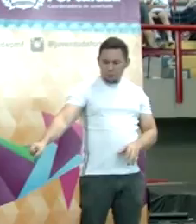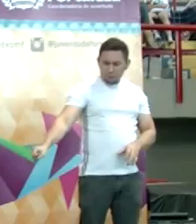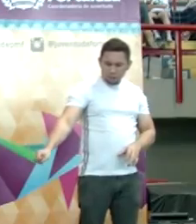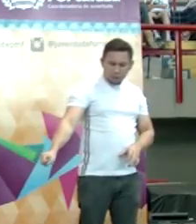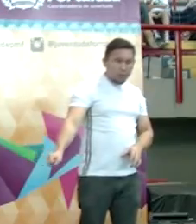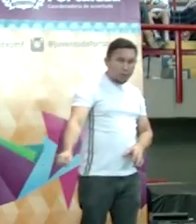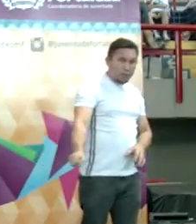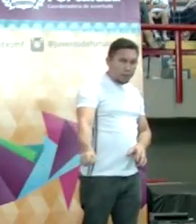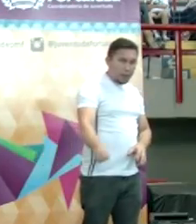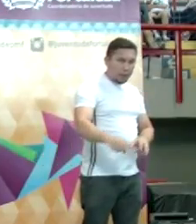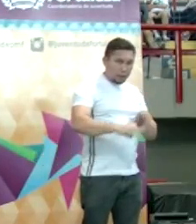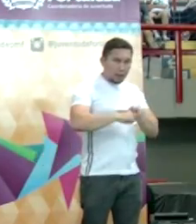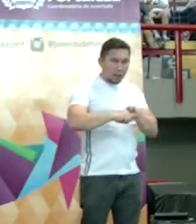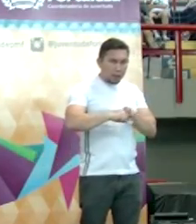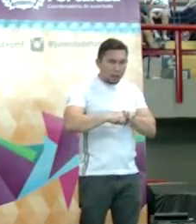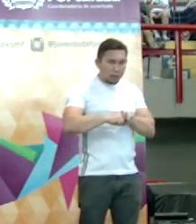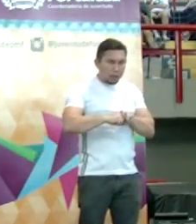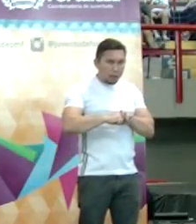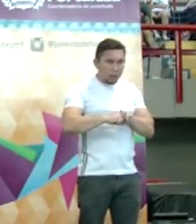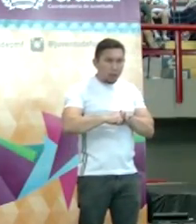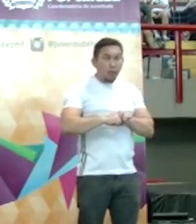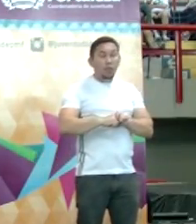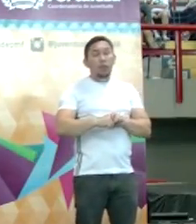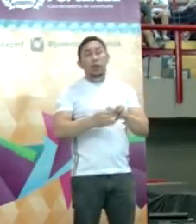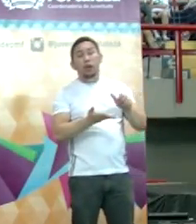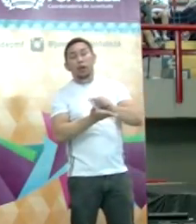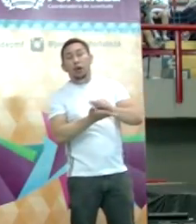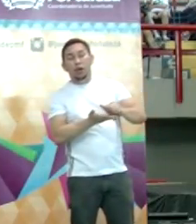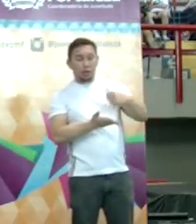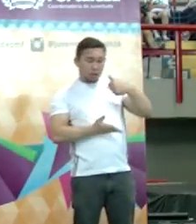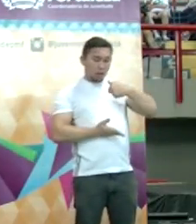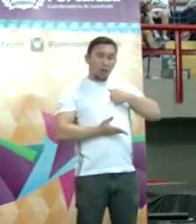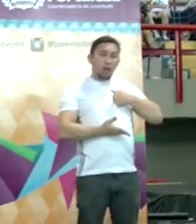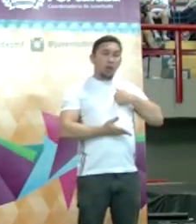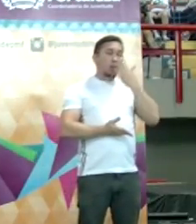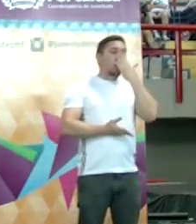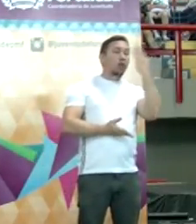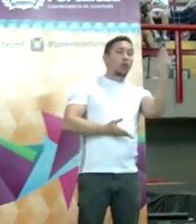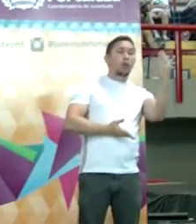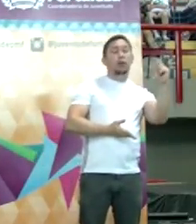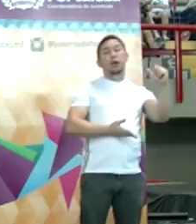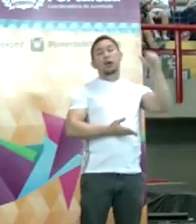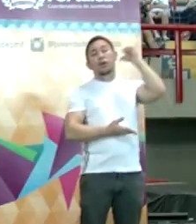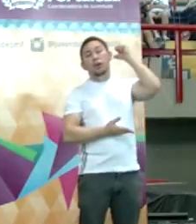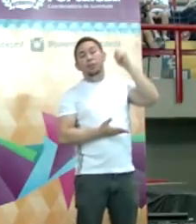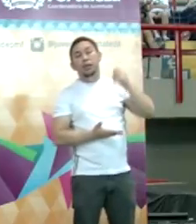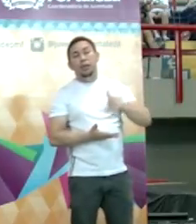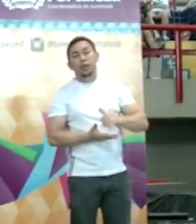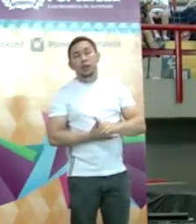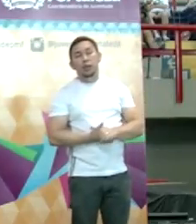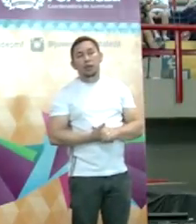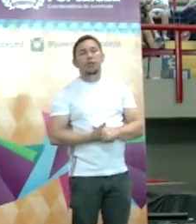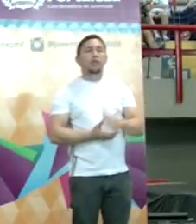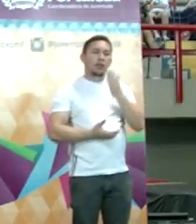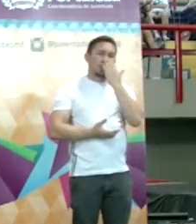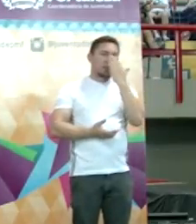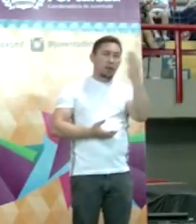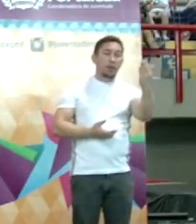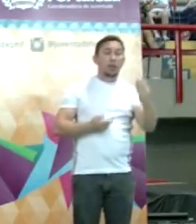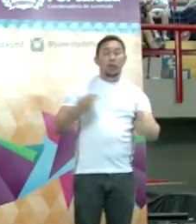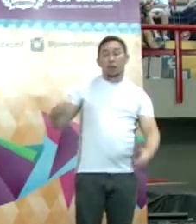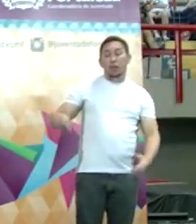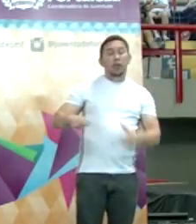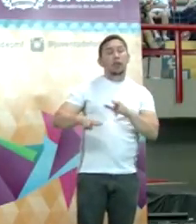Estou ou não arrastando a cadeira? O atrito em mim é para frente ou é para trás? Para frente. E